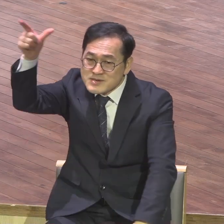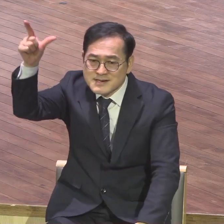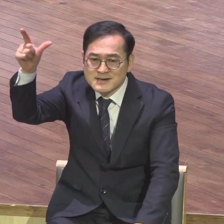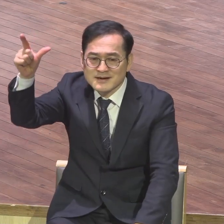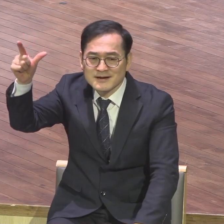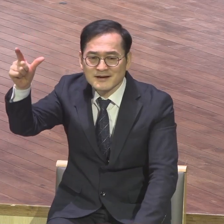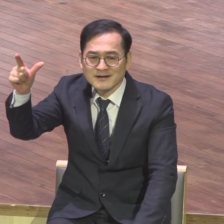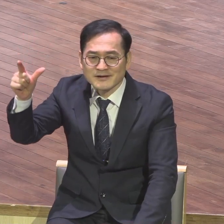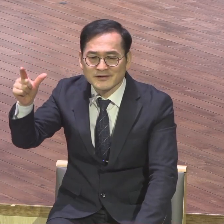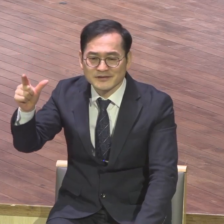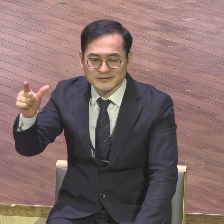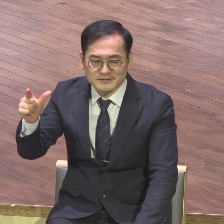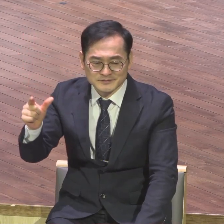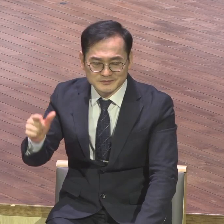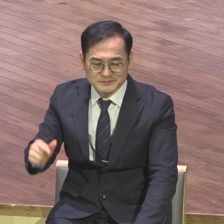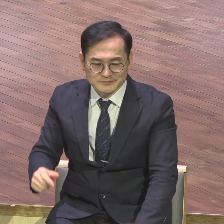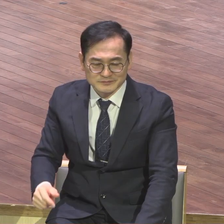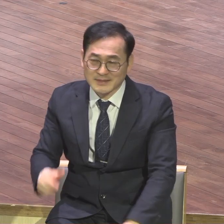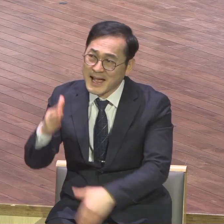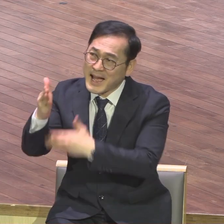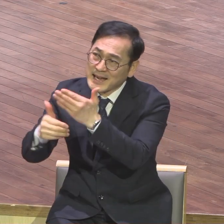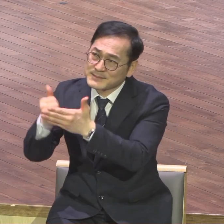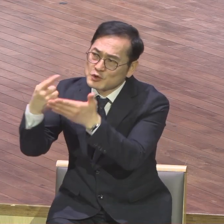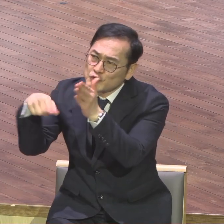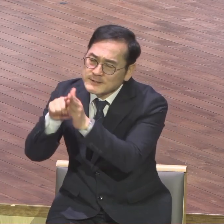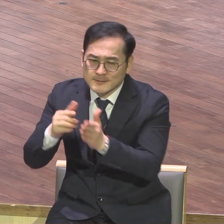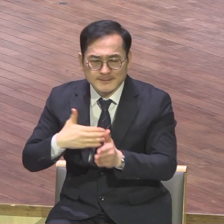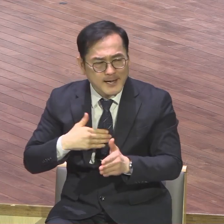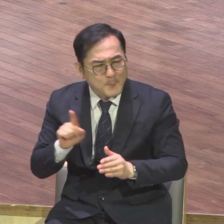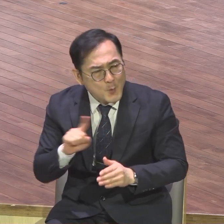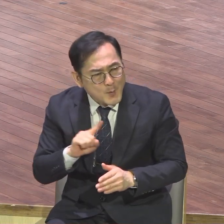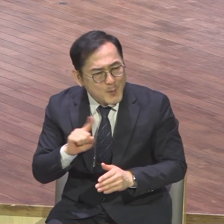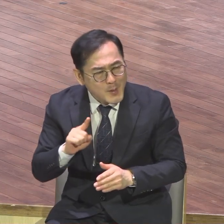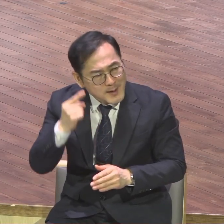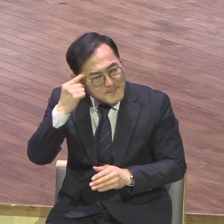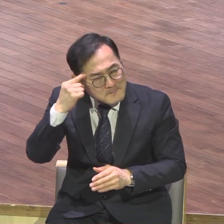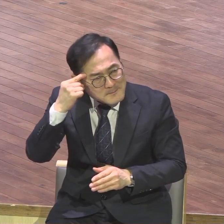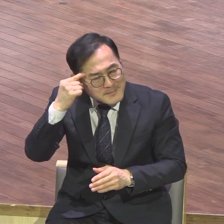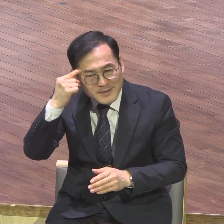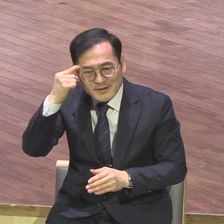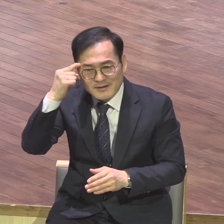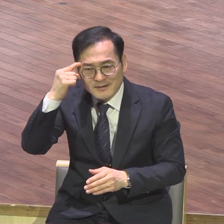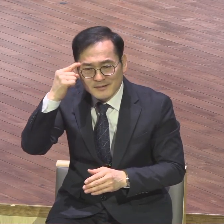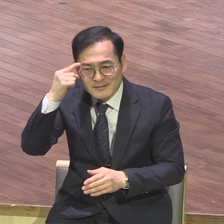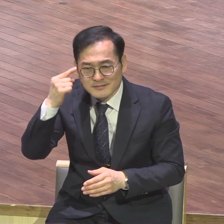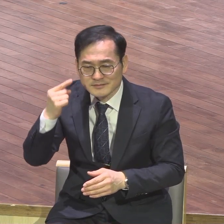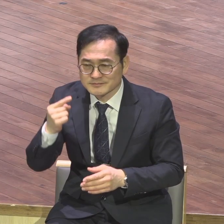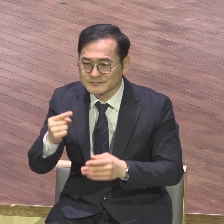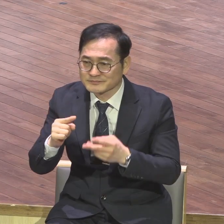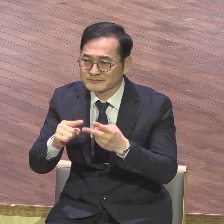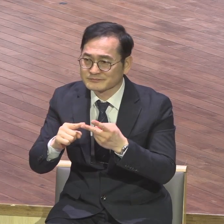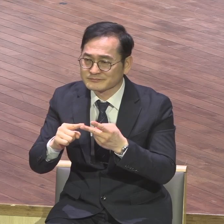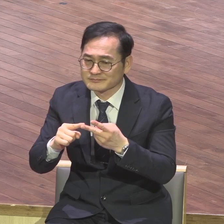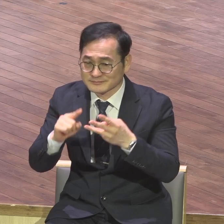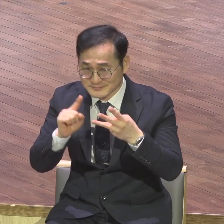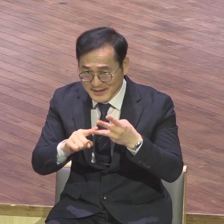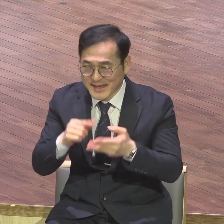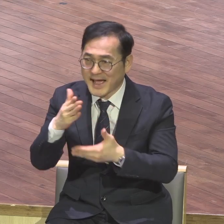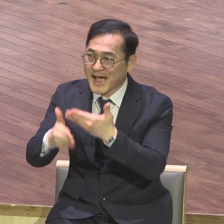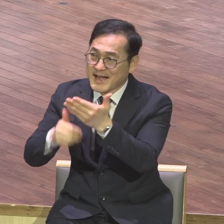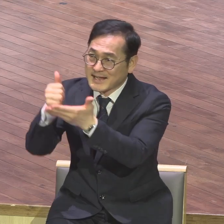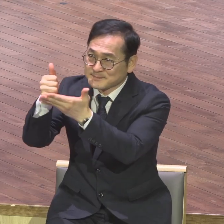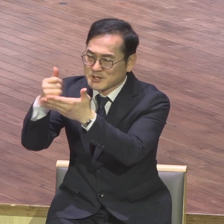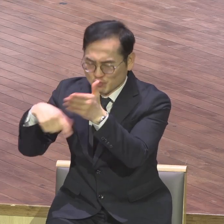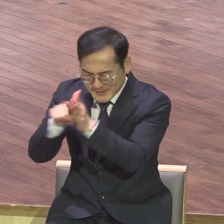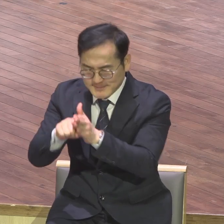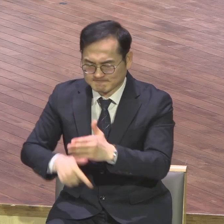생각, 생각이 하나님을 위한 생각. 셋째는 하나님을 위한 담대한 행동이 있다. 행동,